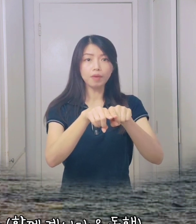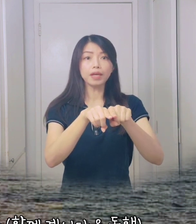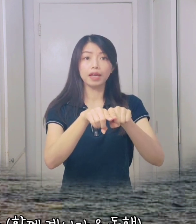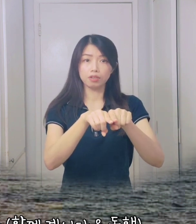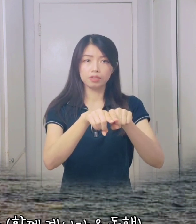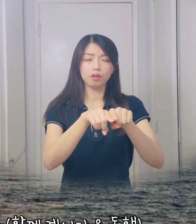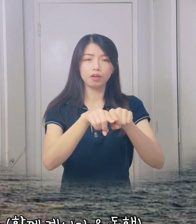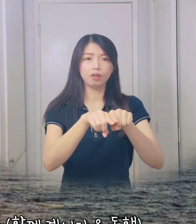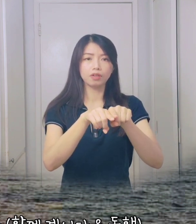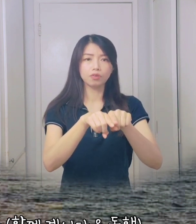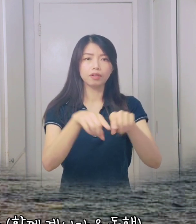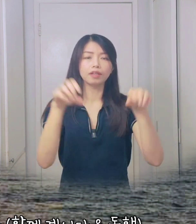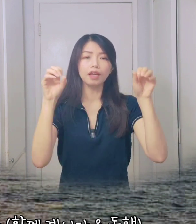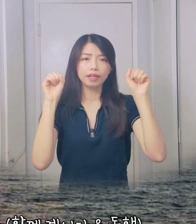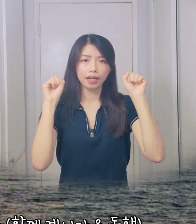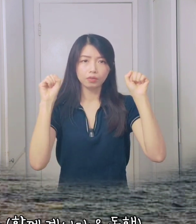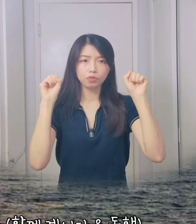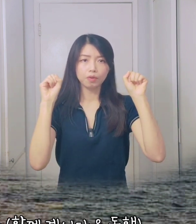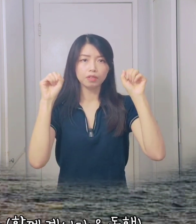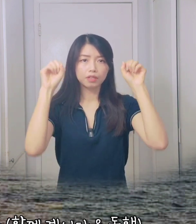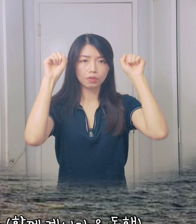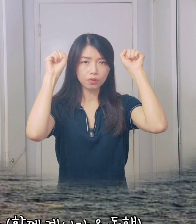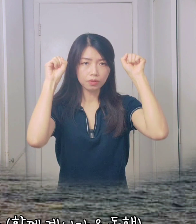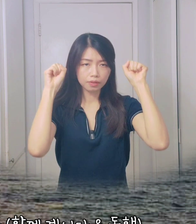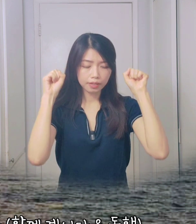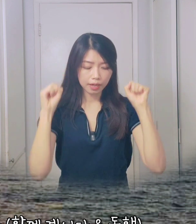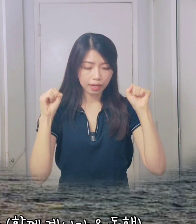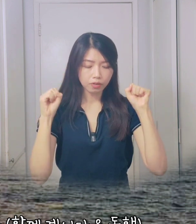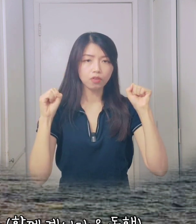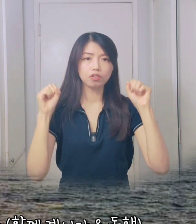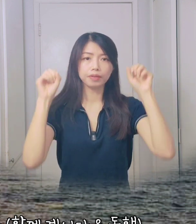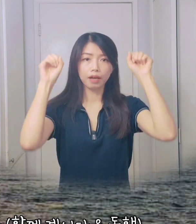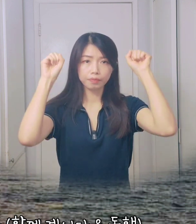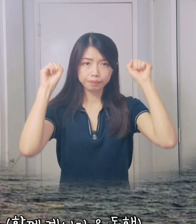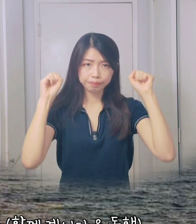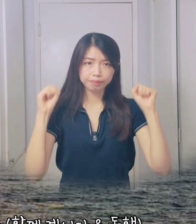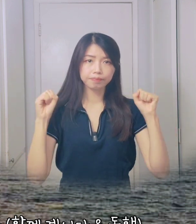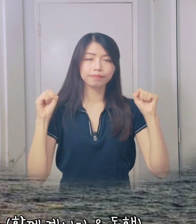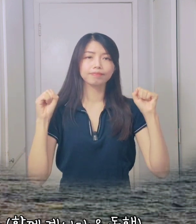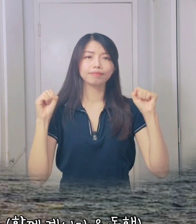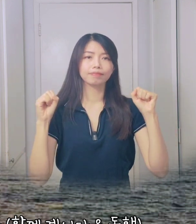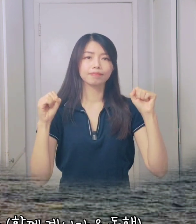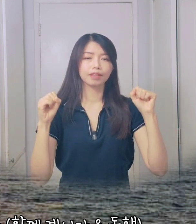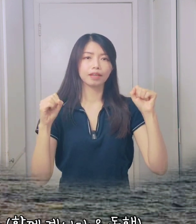하셨어. 함께 계셨어. 이런 데 수어는 양손 주먹을 쥐시고 살짝 아래로 내려주시면 돼요.